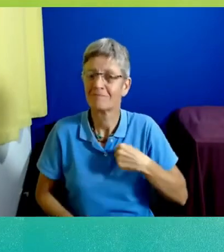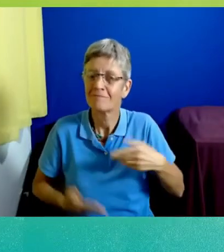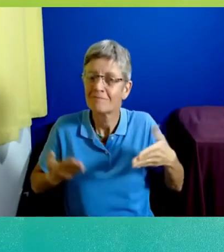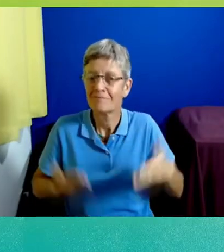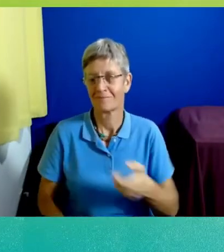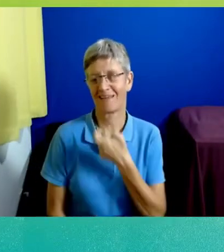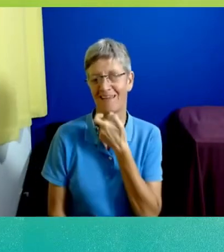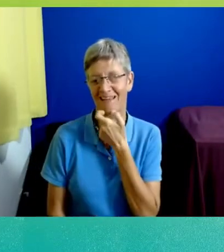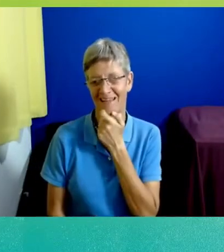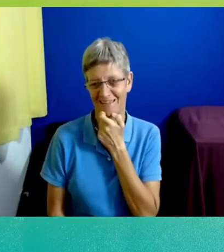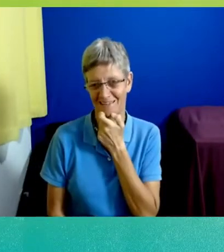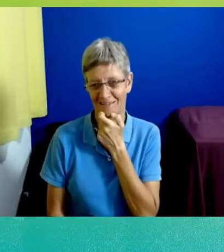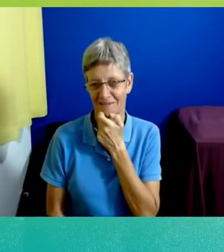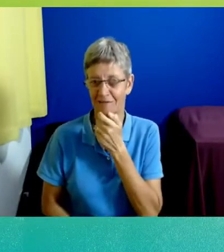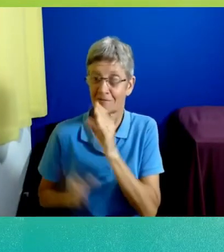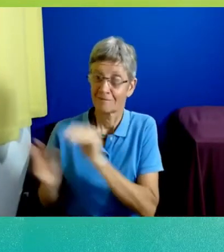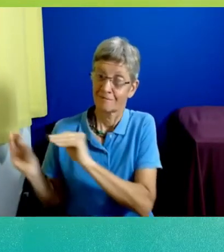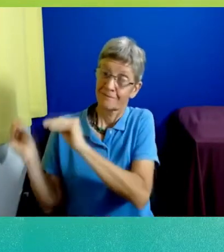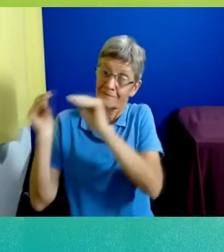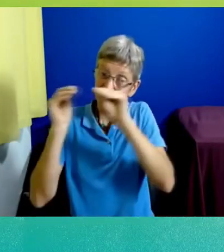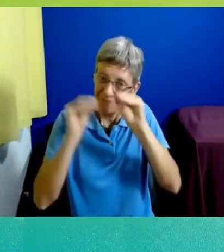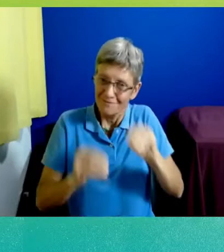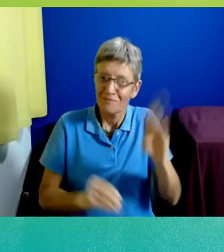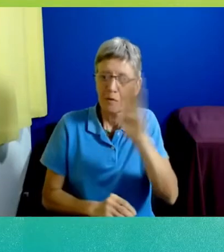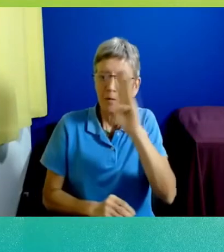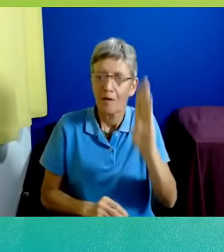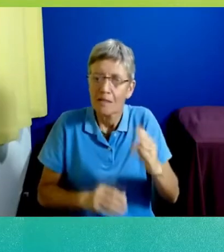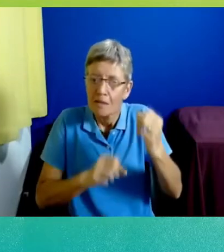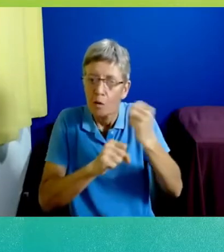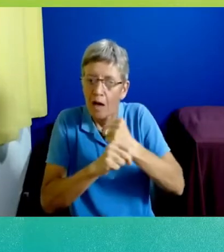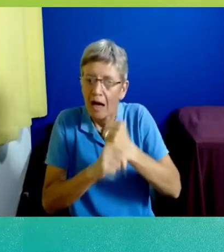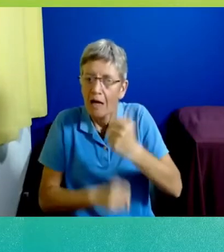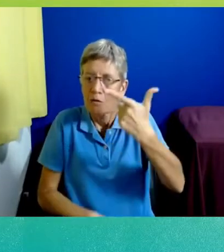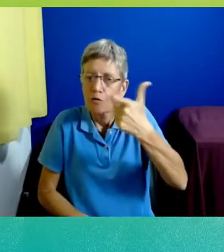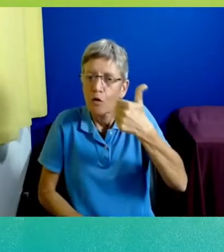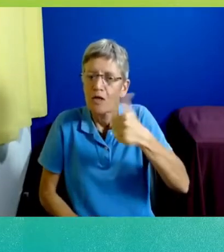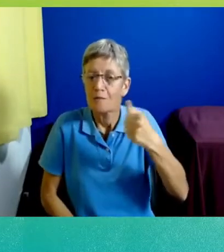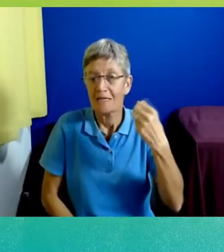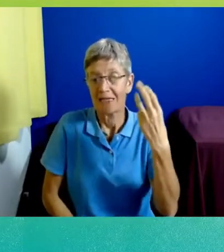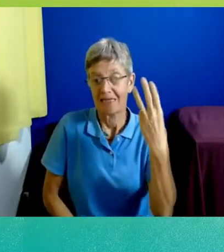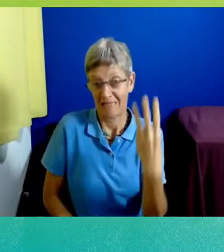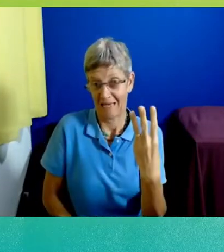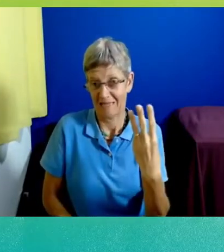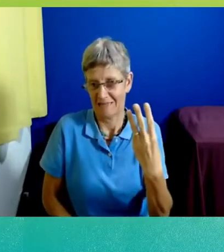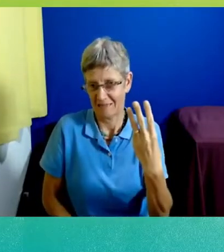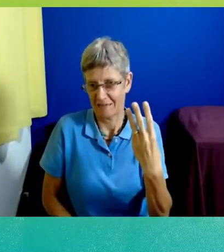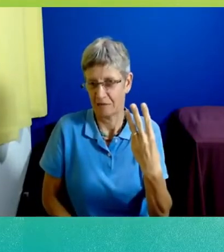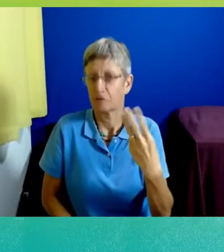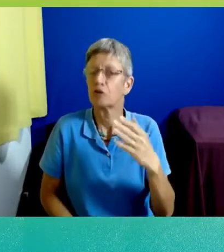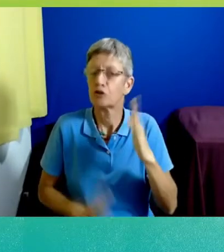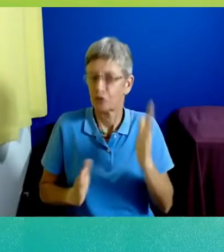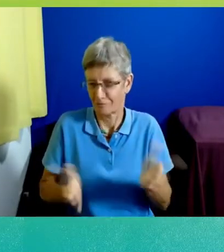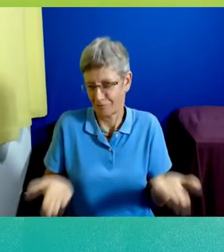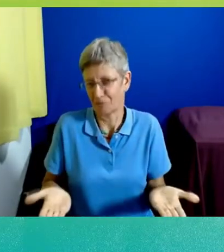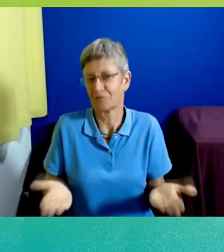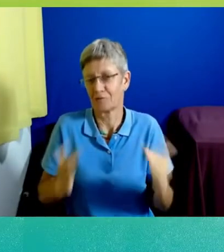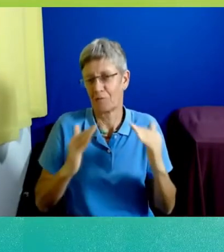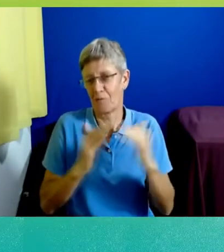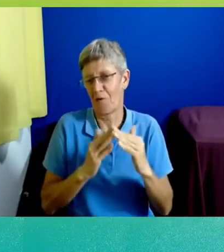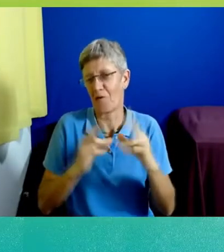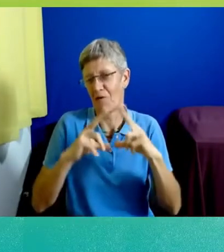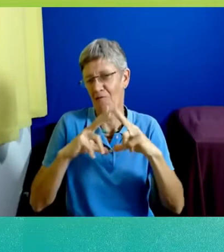Eu não sou brasileira. Na verdade, eu nasci na Inglaterra, me mudei para o Brasil no ano de